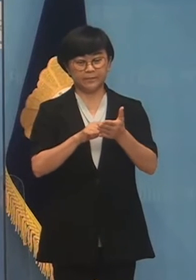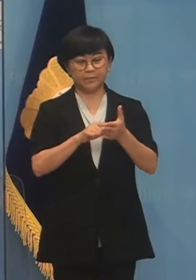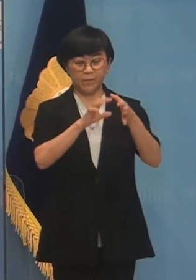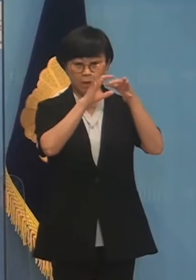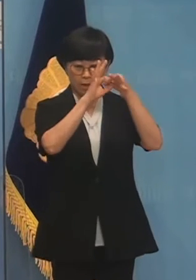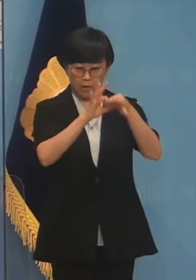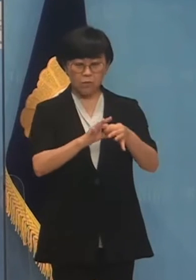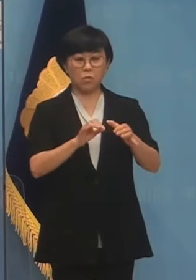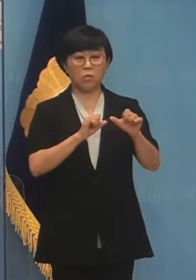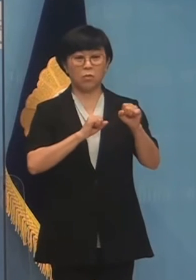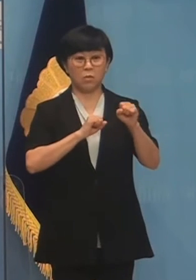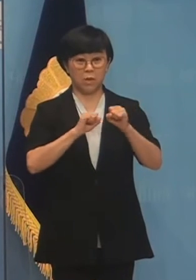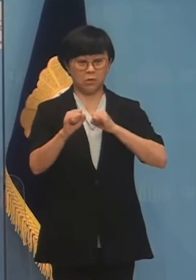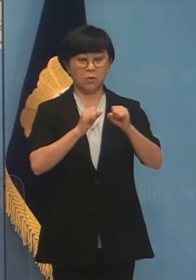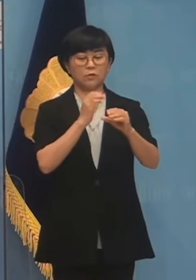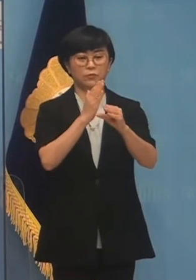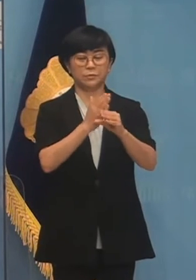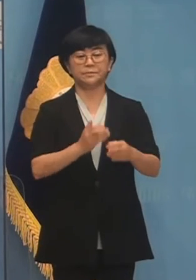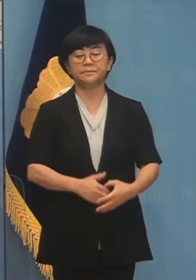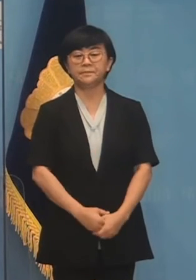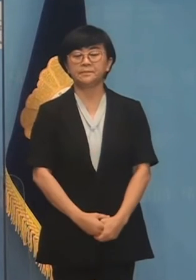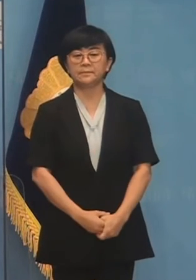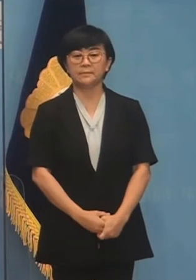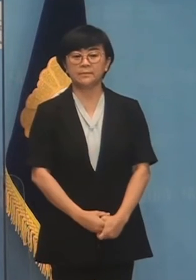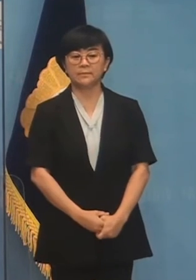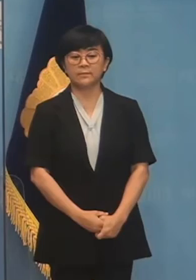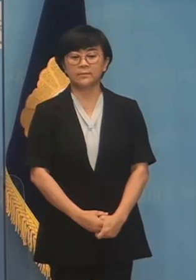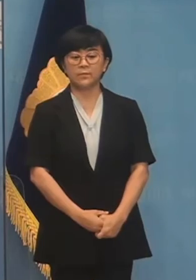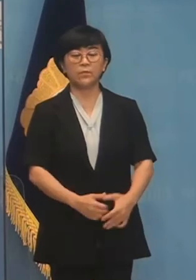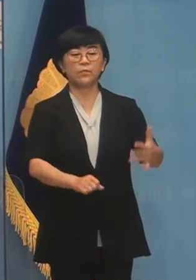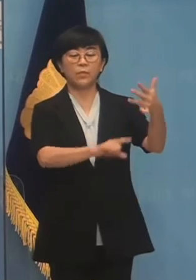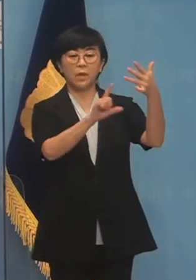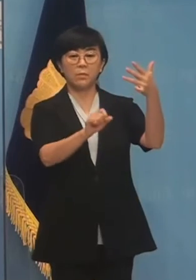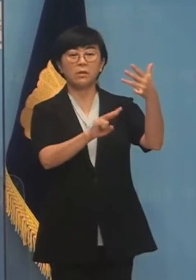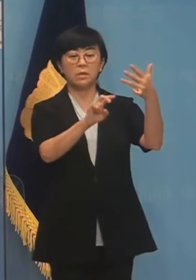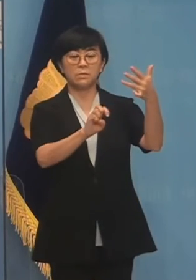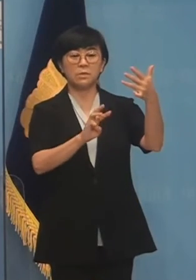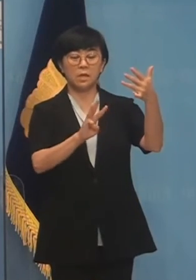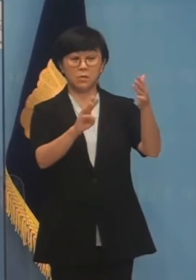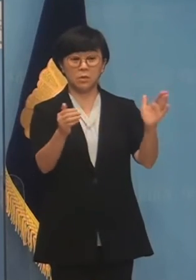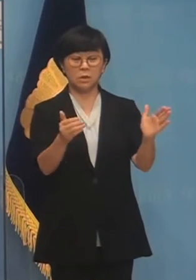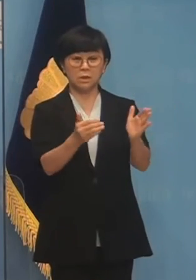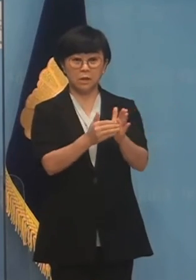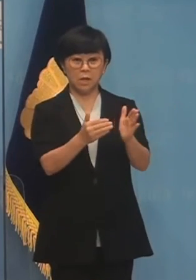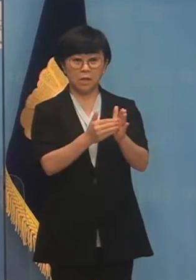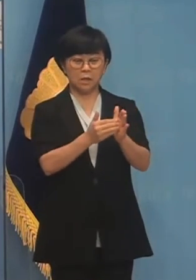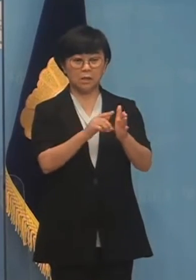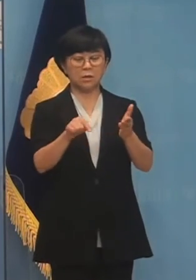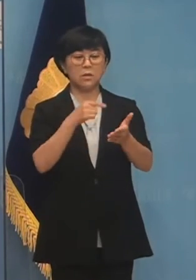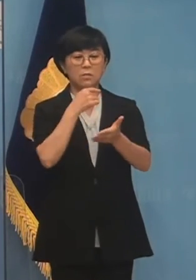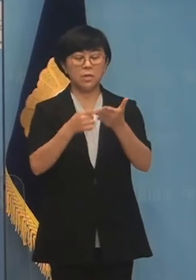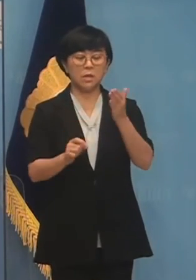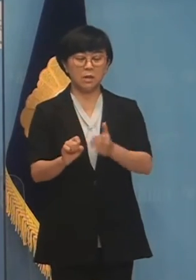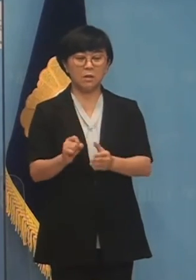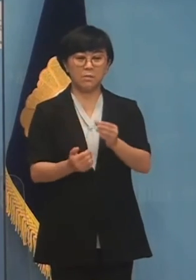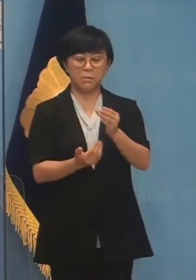계속 활동을 하고 있습니다. 8월 23일로 종료되는